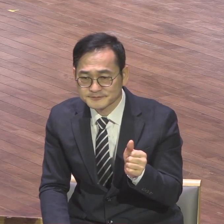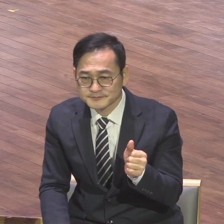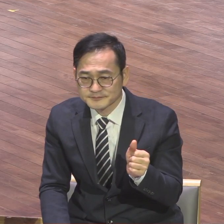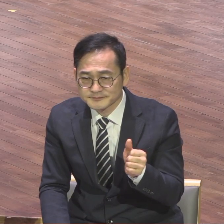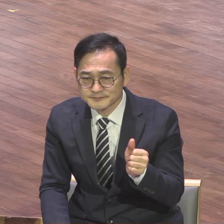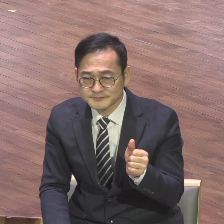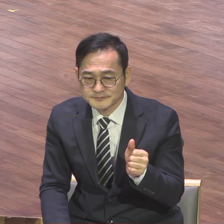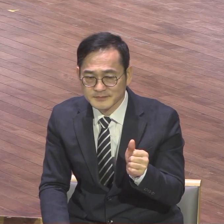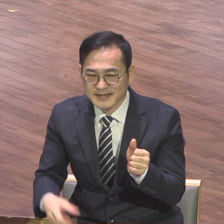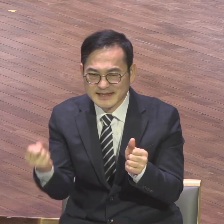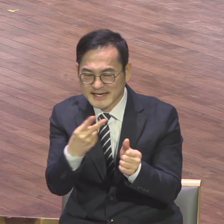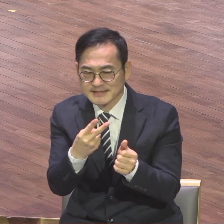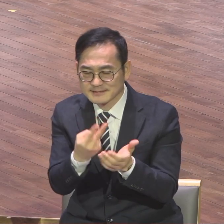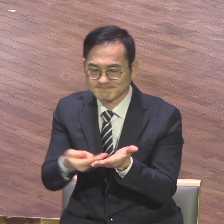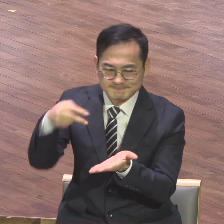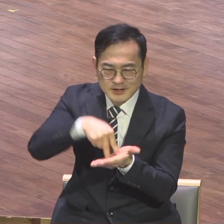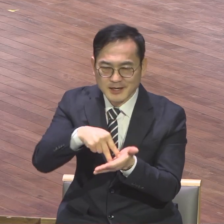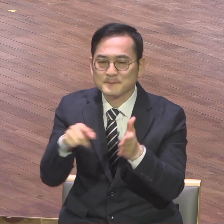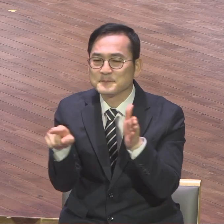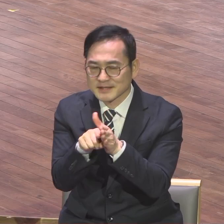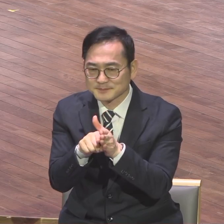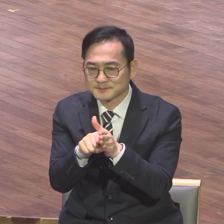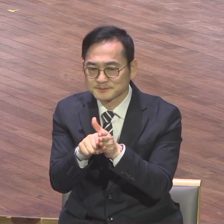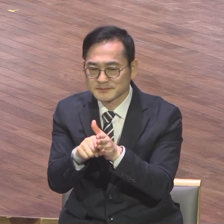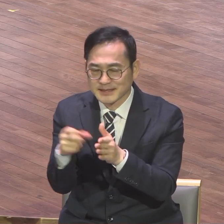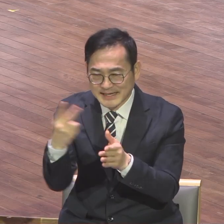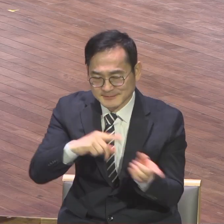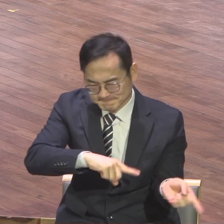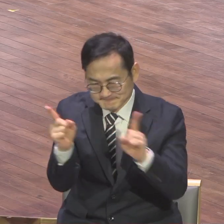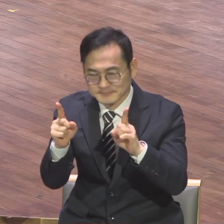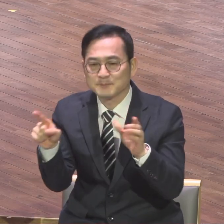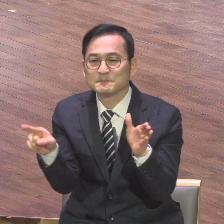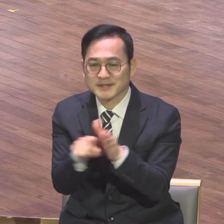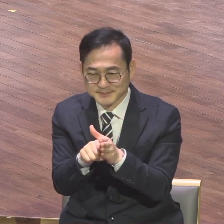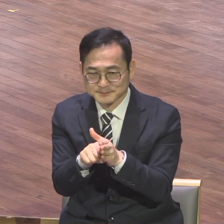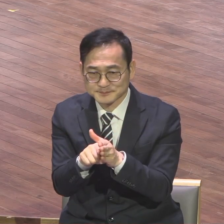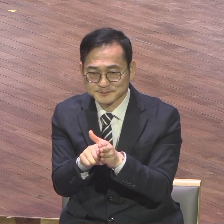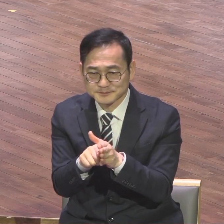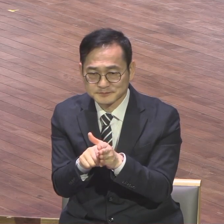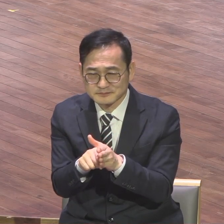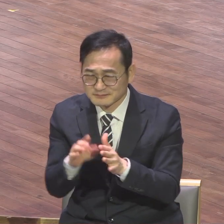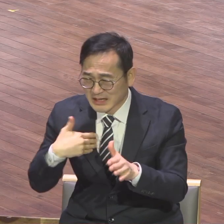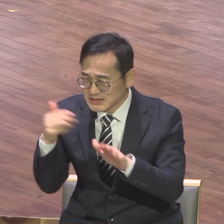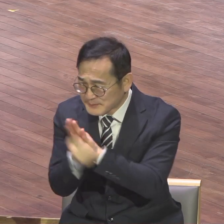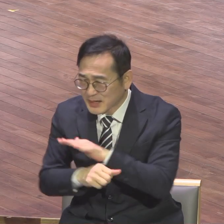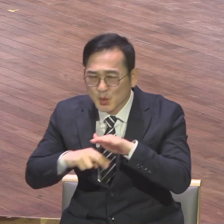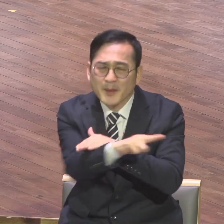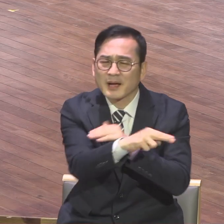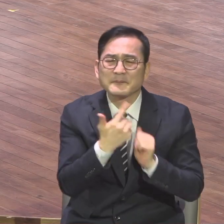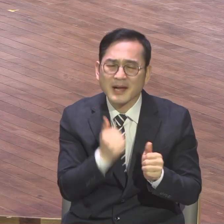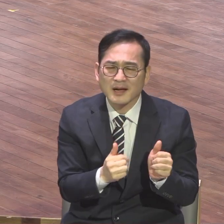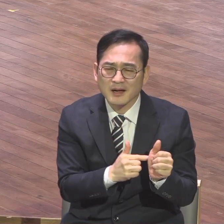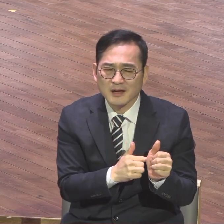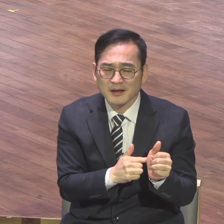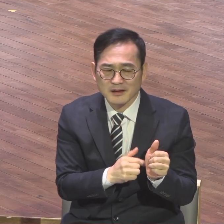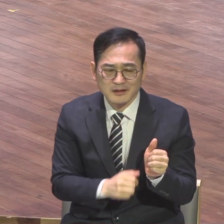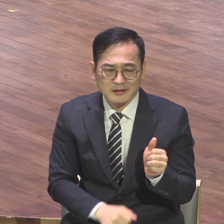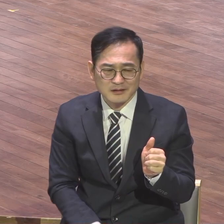다시 일어나는 믿음. 다시, 그냥 뭐 실패했지만은, 도망갔었지만은, 배신했지만은,